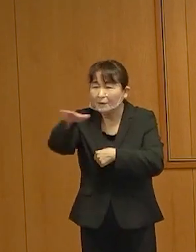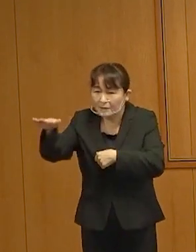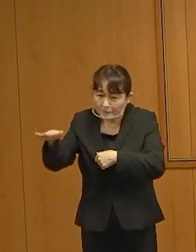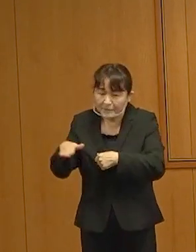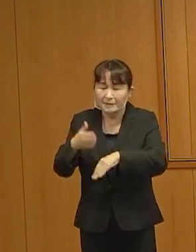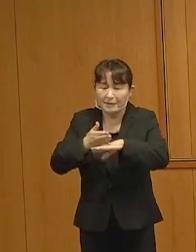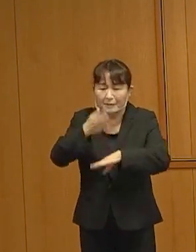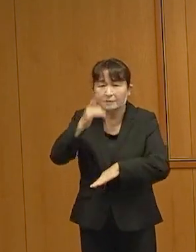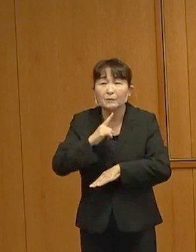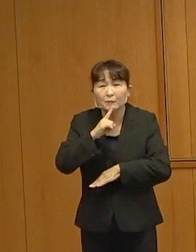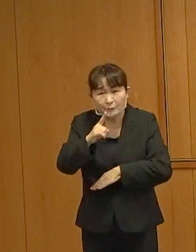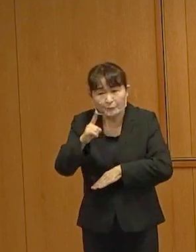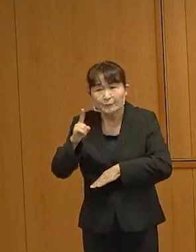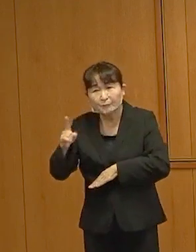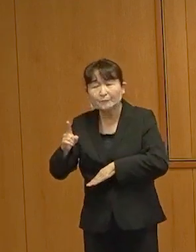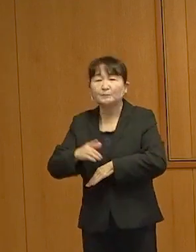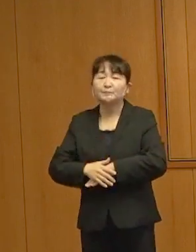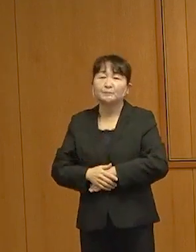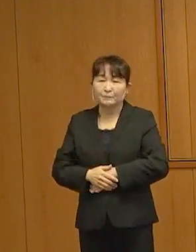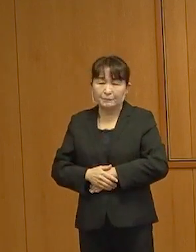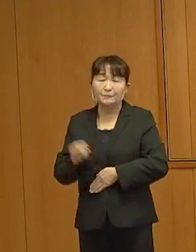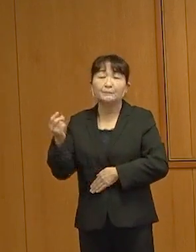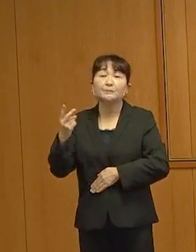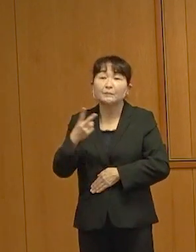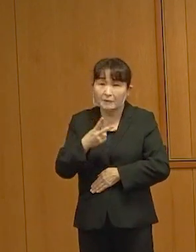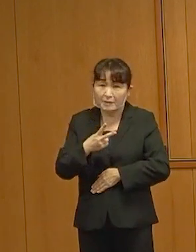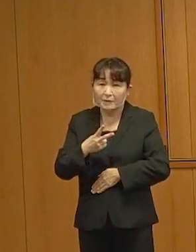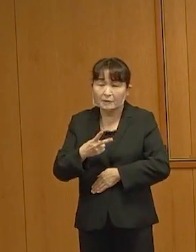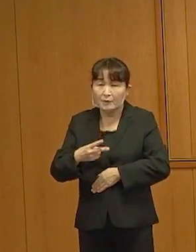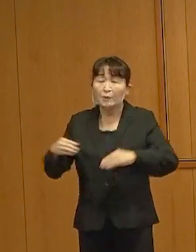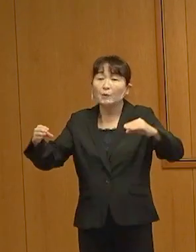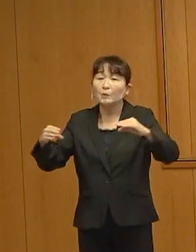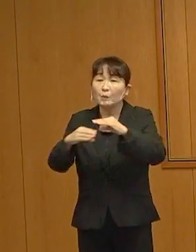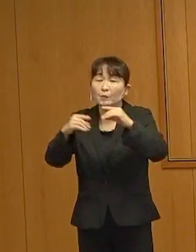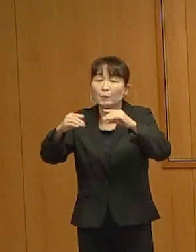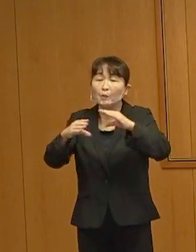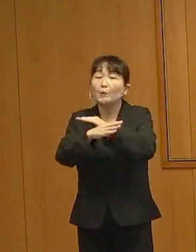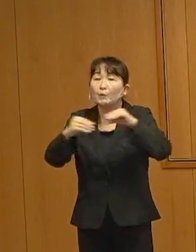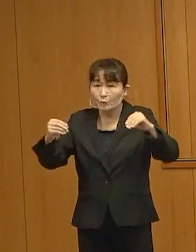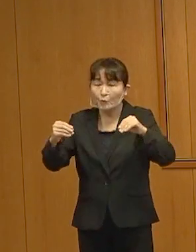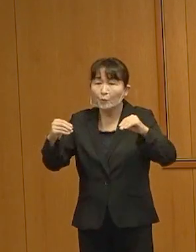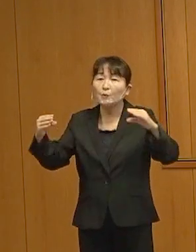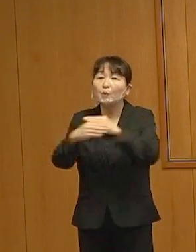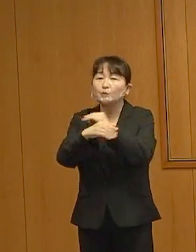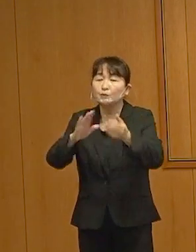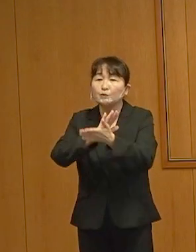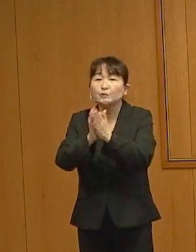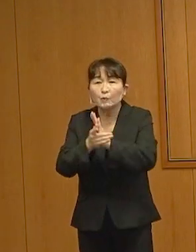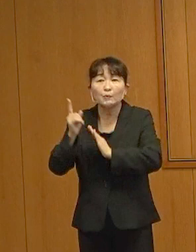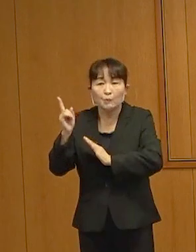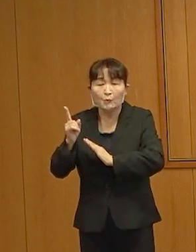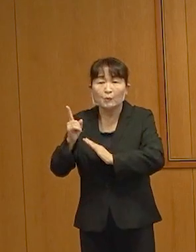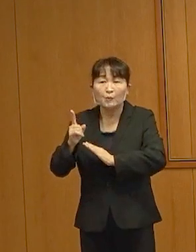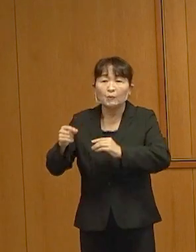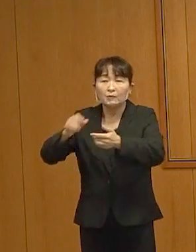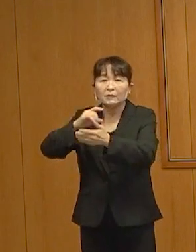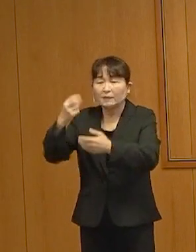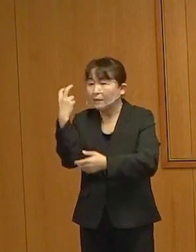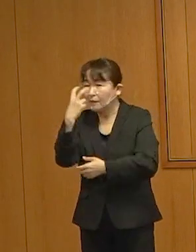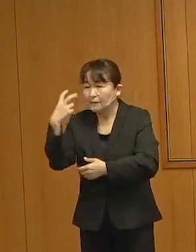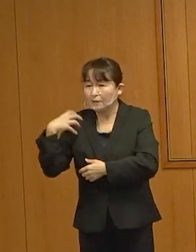感謝を申し上げたいと思います。また国土交通省宮崎各線国道事務所の皆様